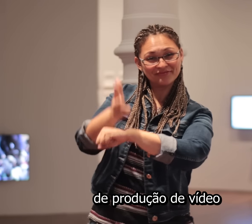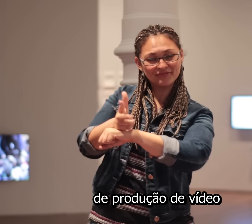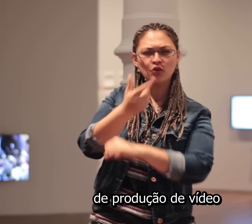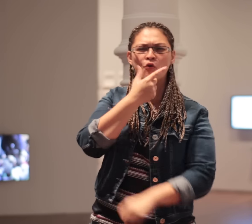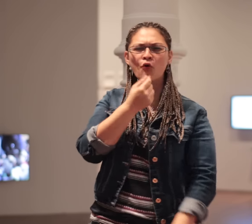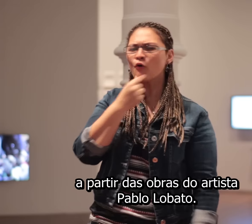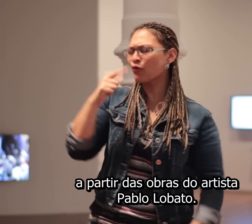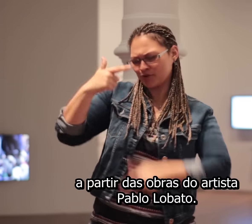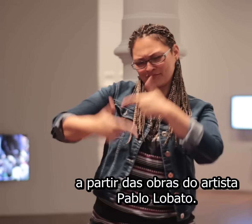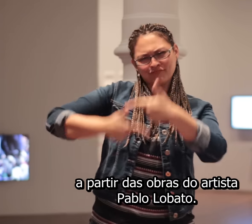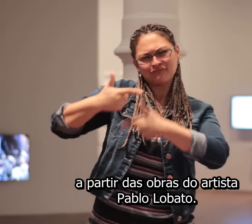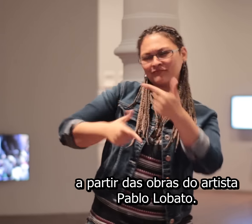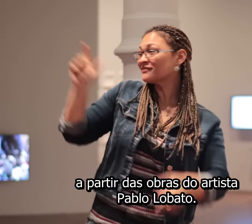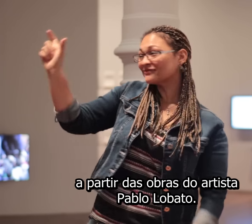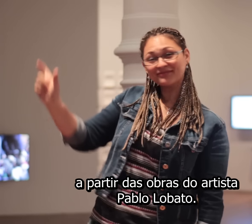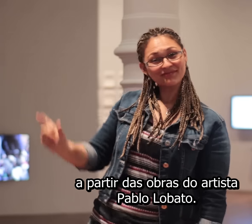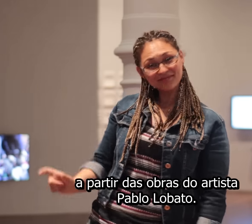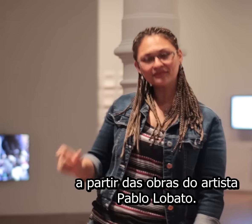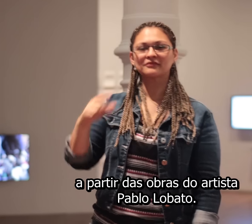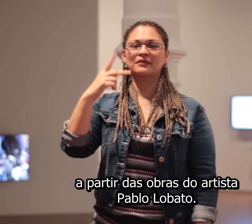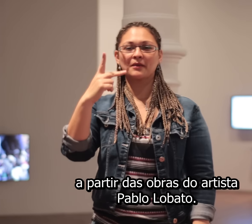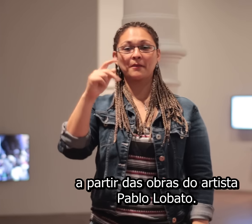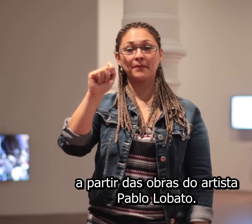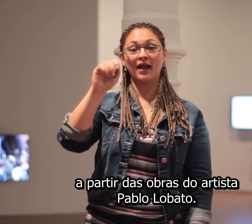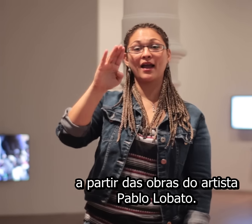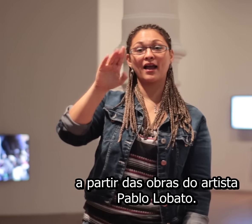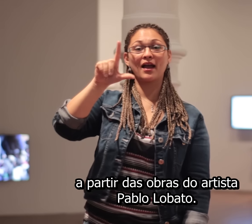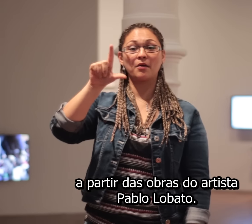vídeo a partir das obras do artista Pablo Lobato.